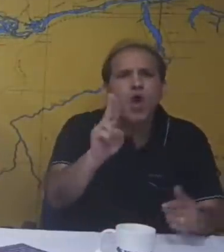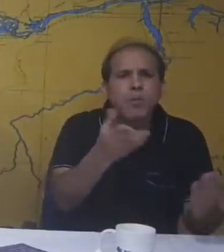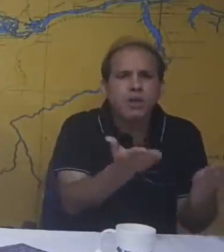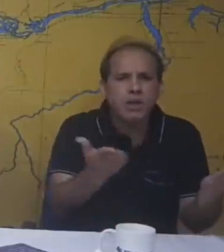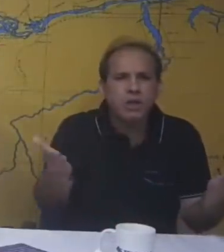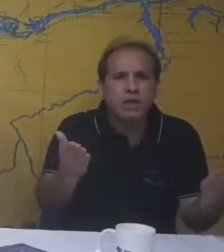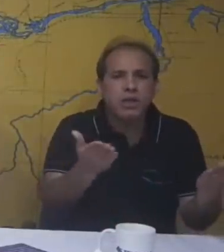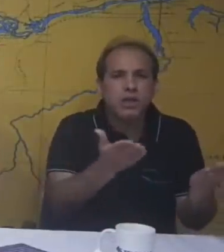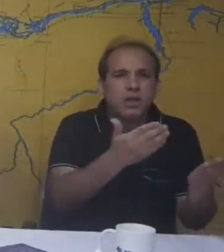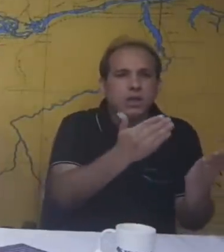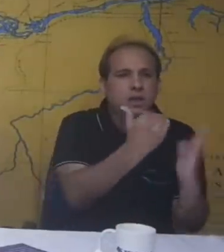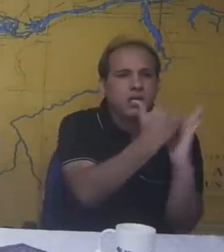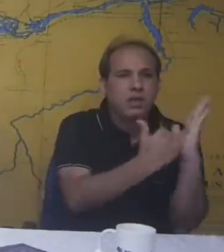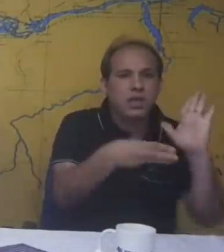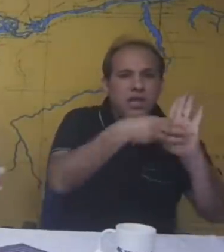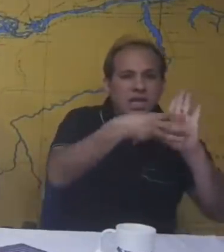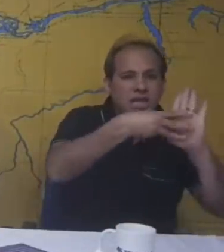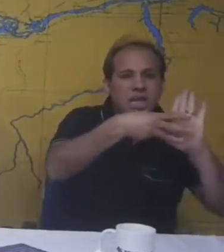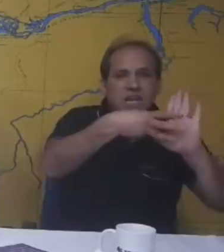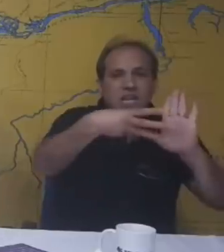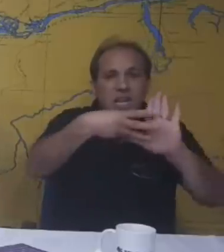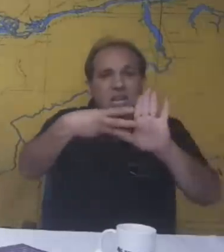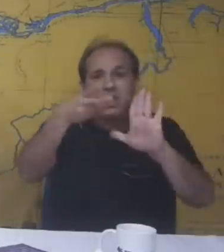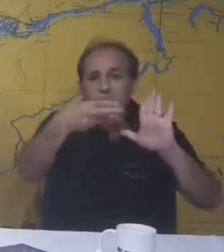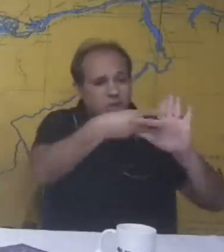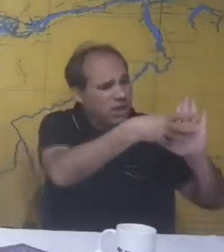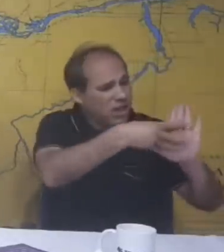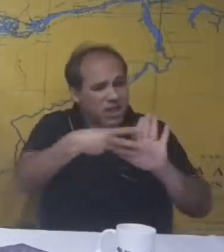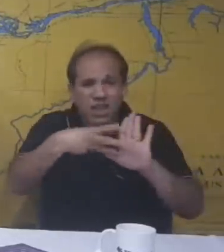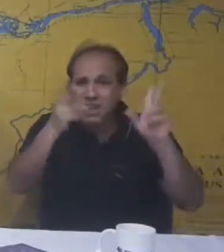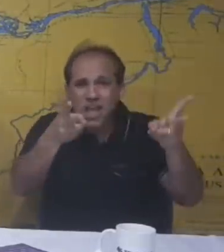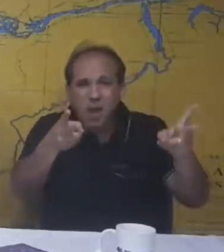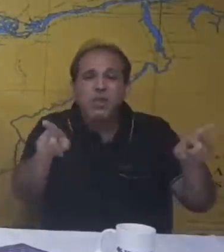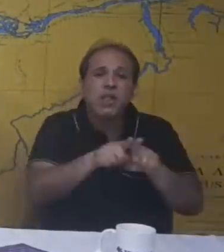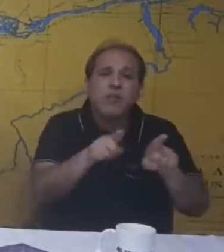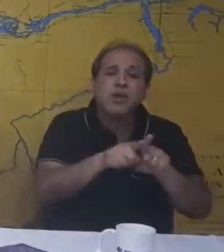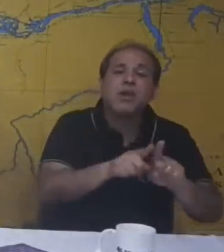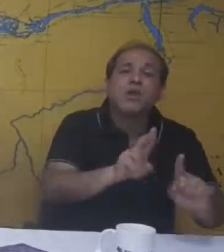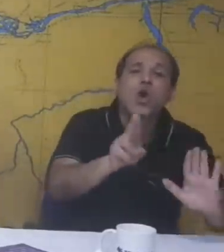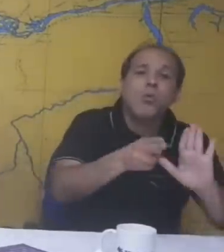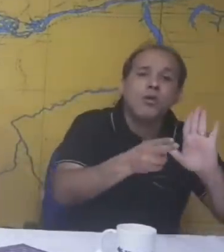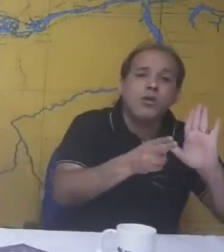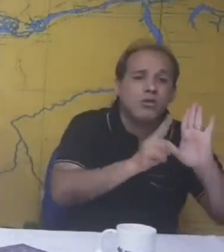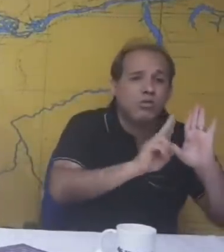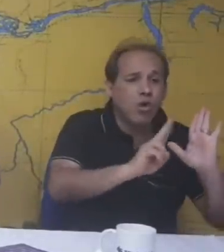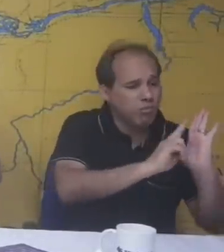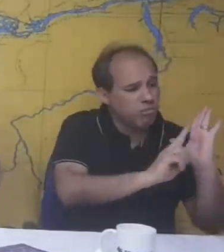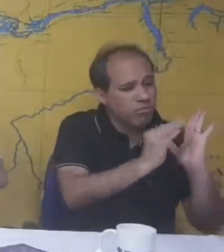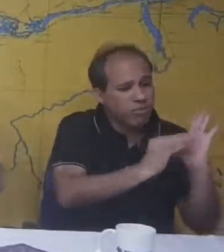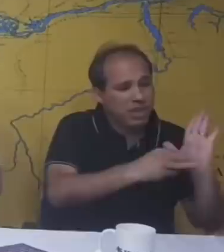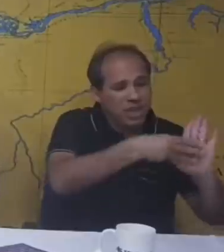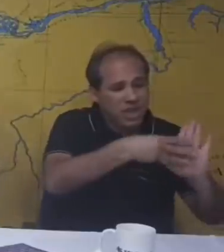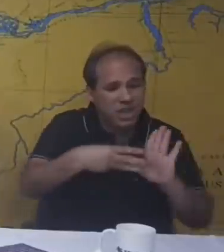aqui? Lista triste. Alguém chega lá. Vai chegar para mim, final do ano, começo do ano que vem, uma lista tríplice para